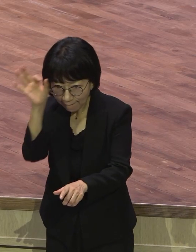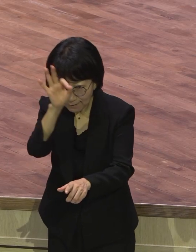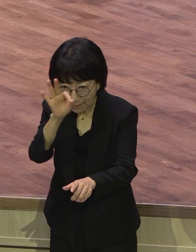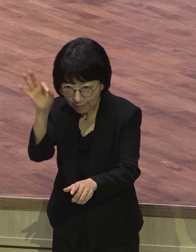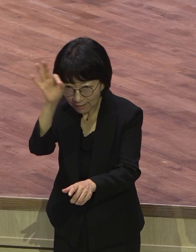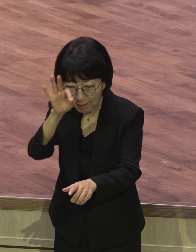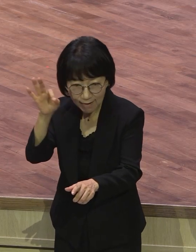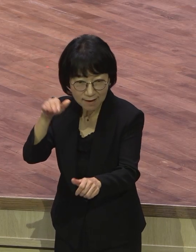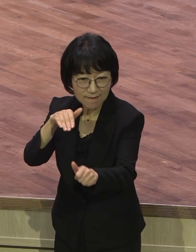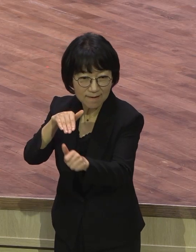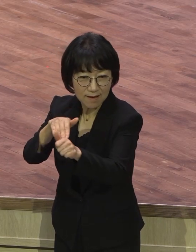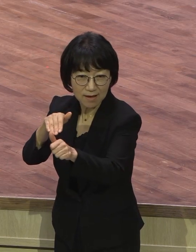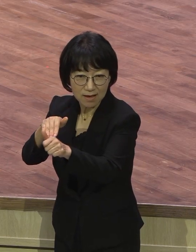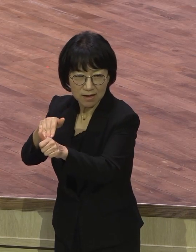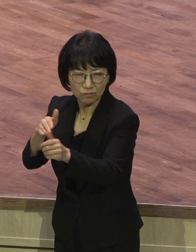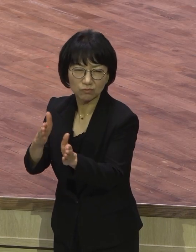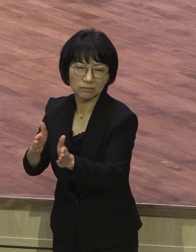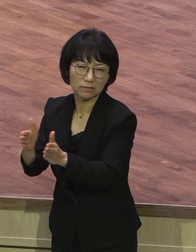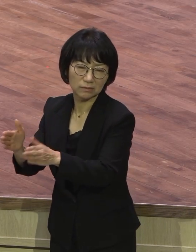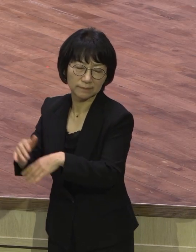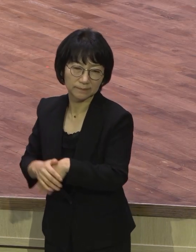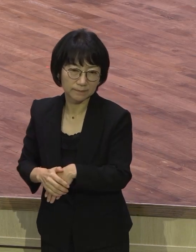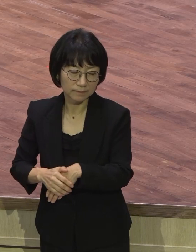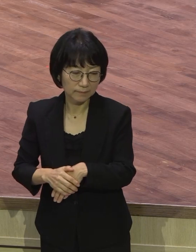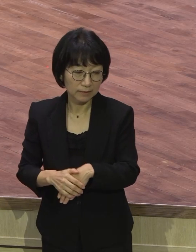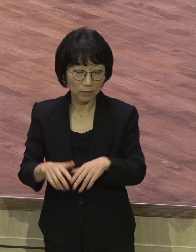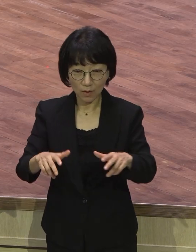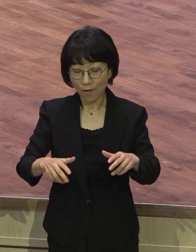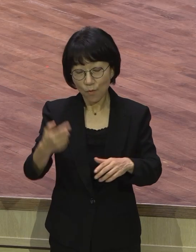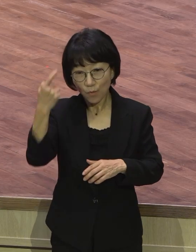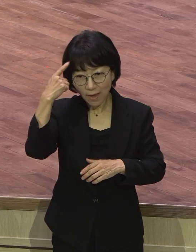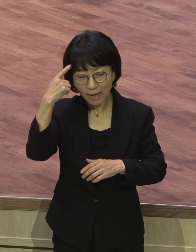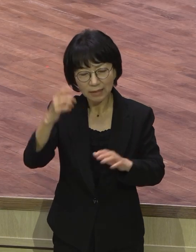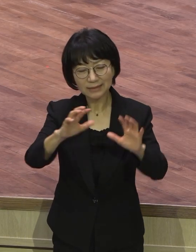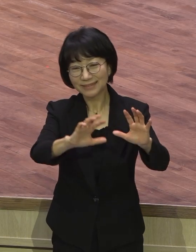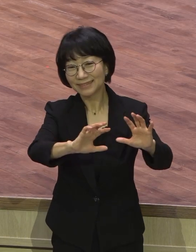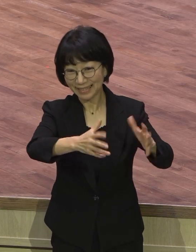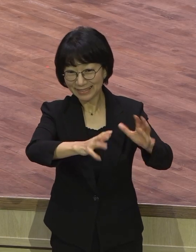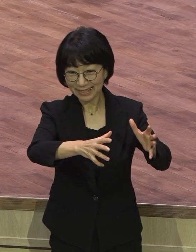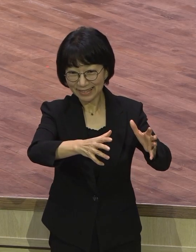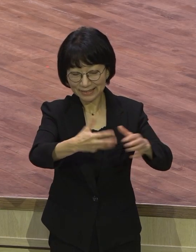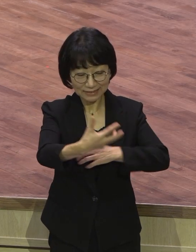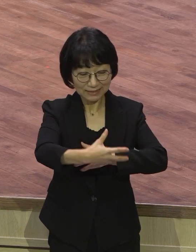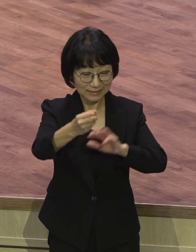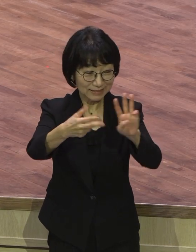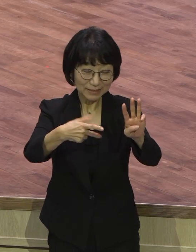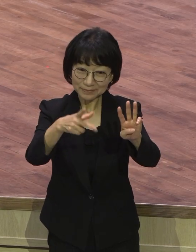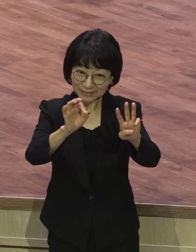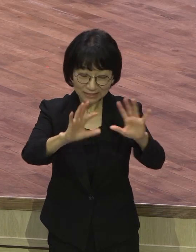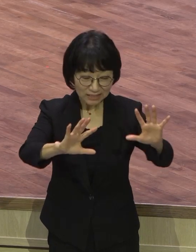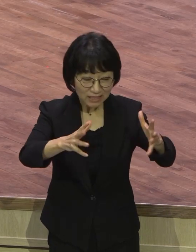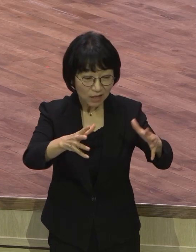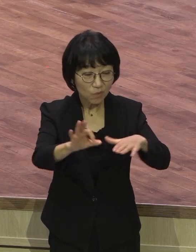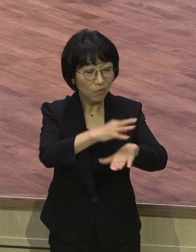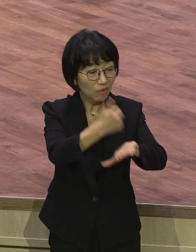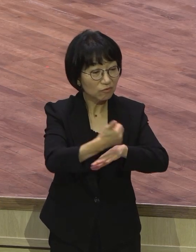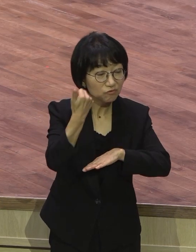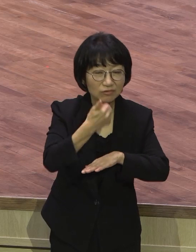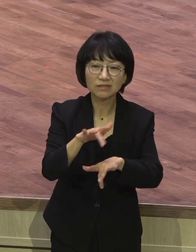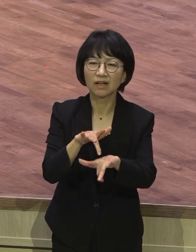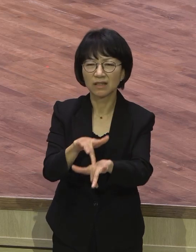장식의 삼장현장에는 지금 또 사단이 왕노릇하고 있기 때문에 그래요. 이 세상 왕은 사단이 그러니까 우리는